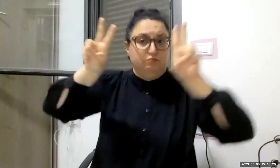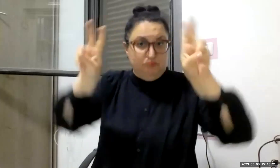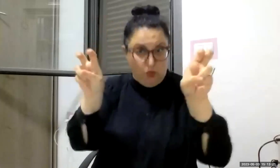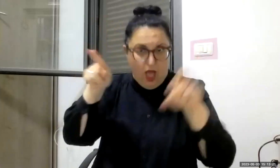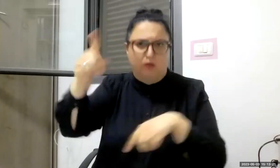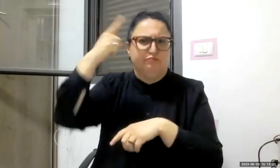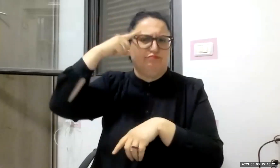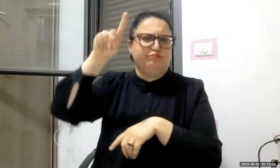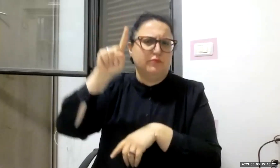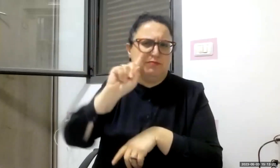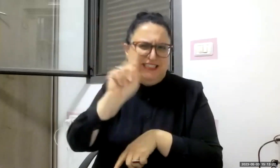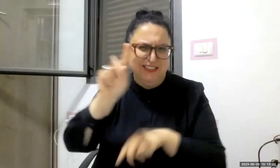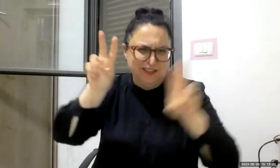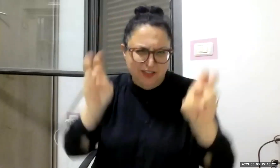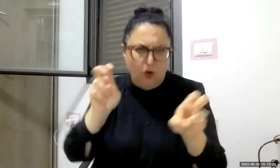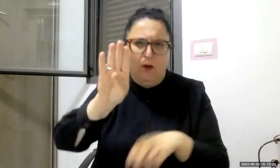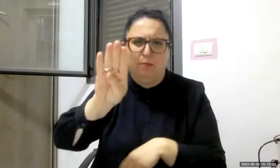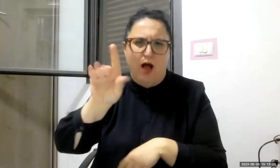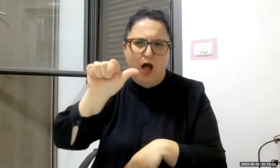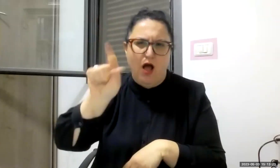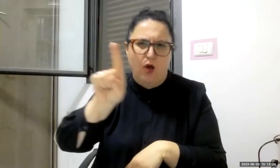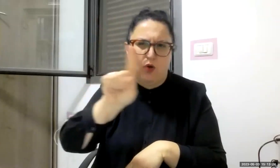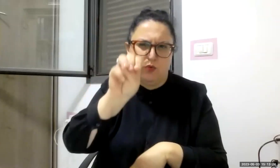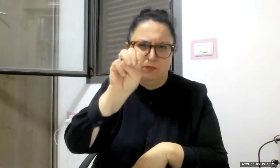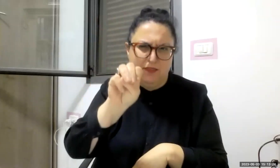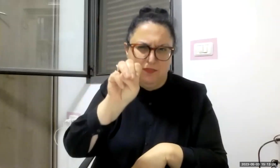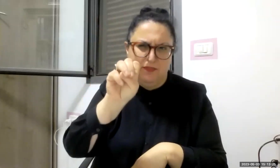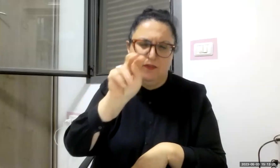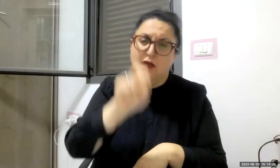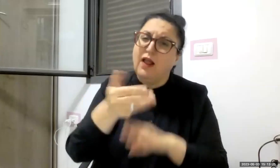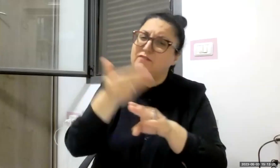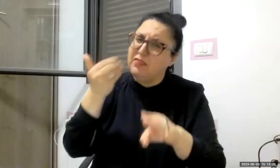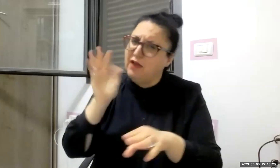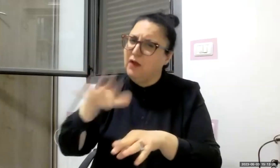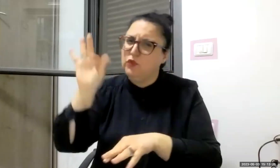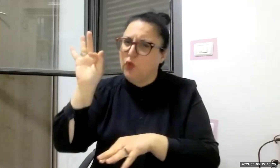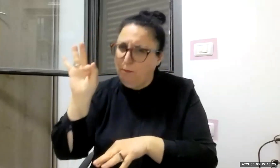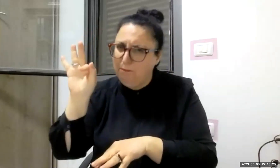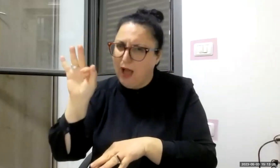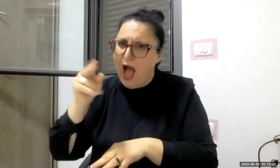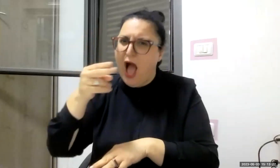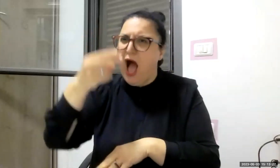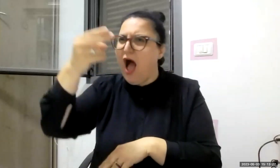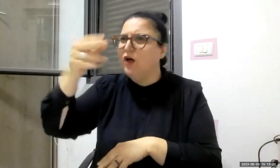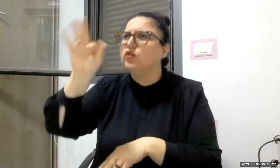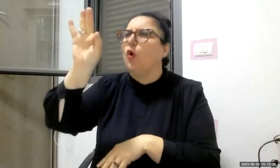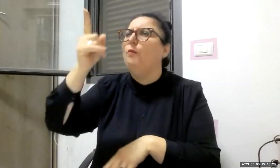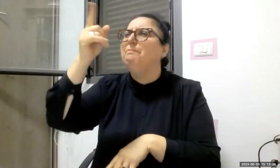השמיעתנות כמושג, מי שהמציא אותו הוא ברומן לפני תום